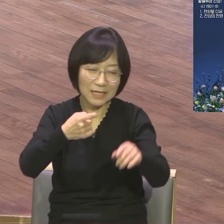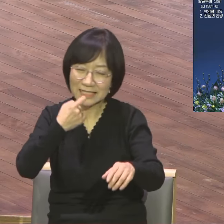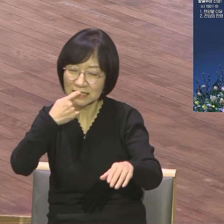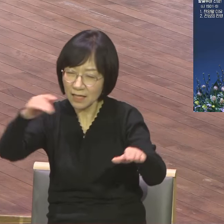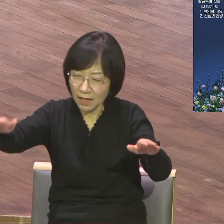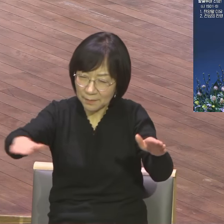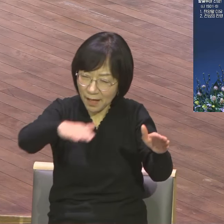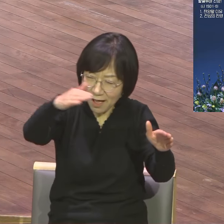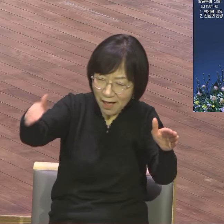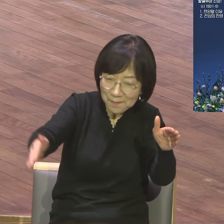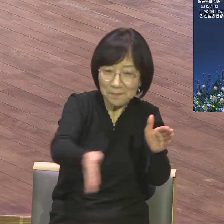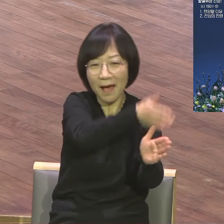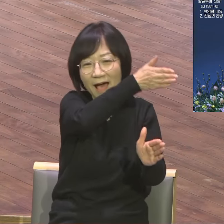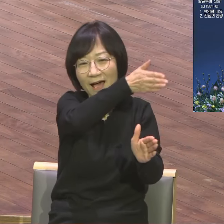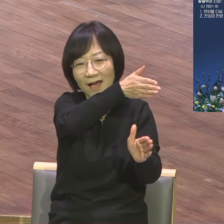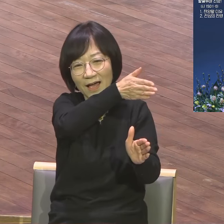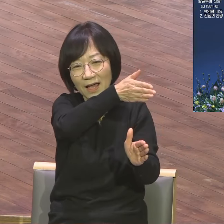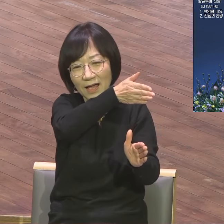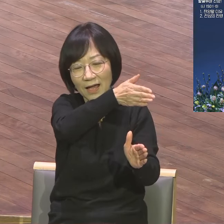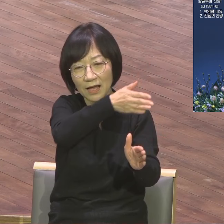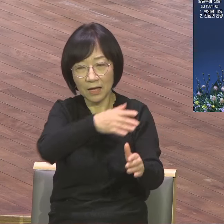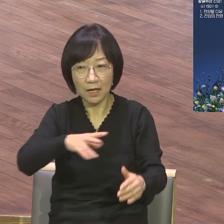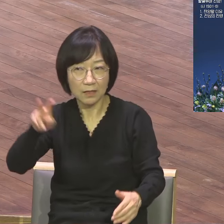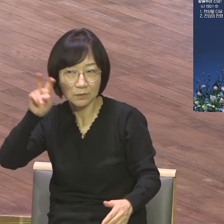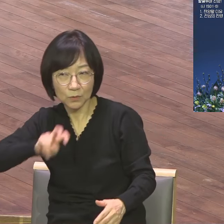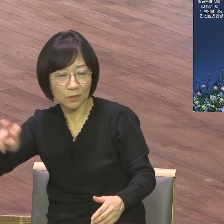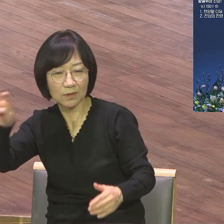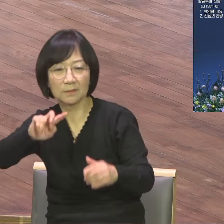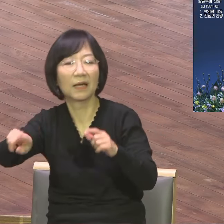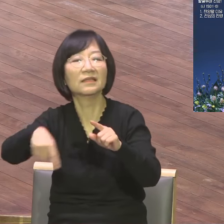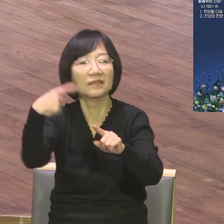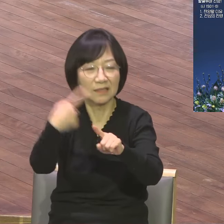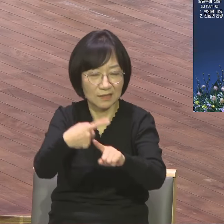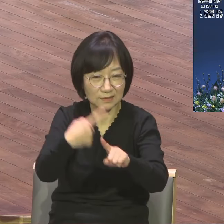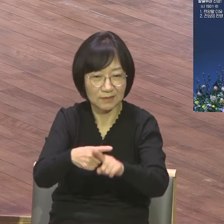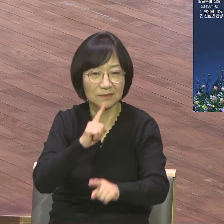격찬하는 아우성이 아닌가 이렇게 표현했어요.